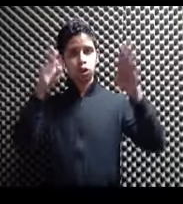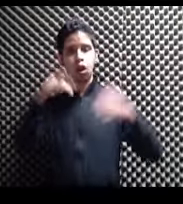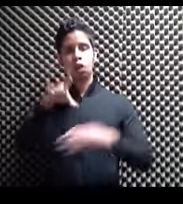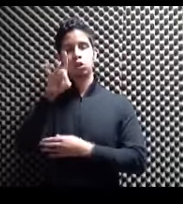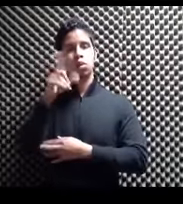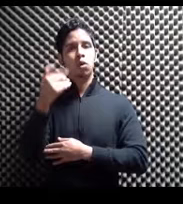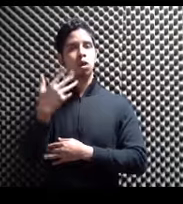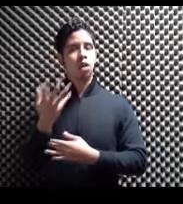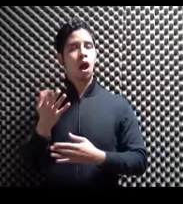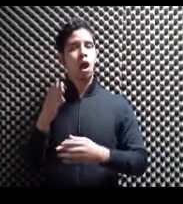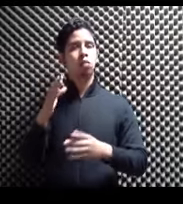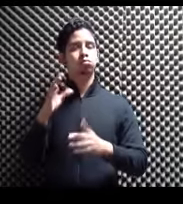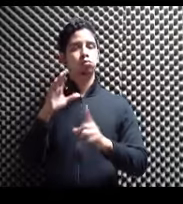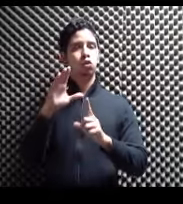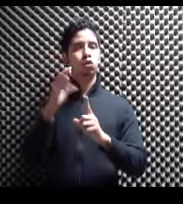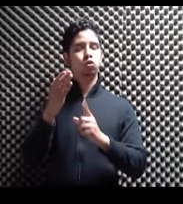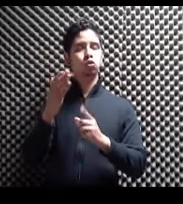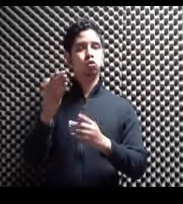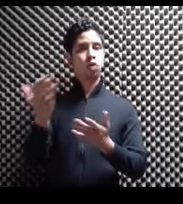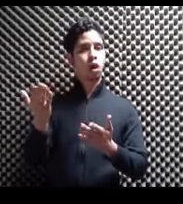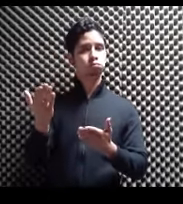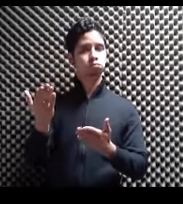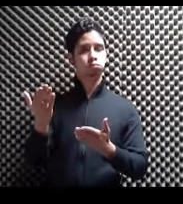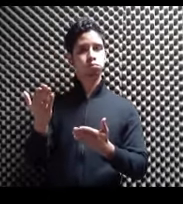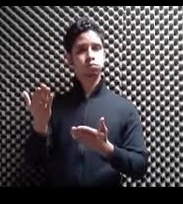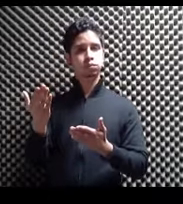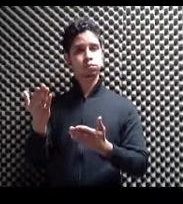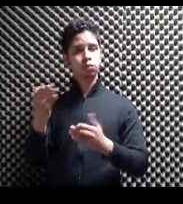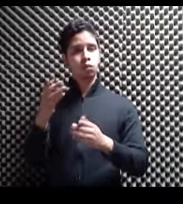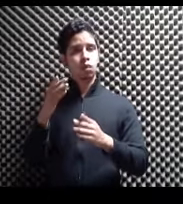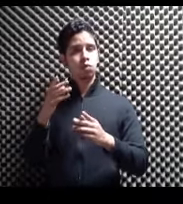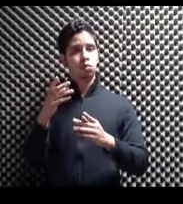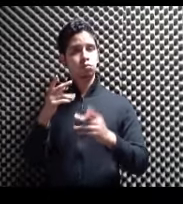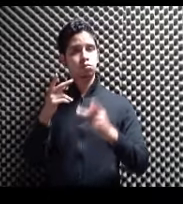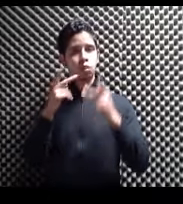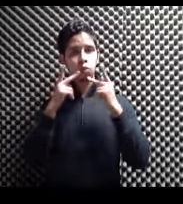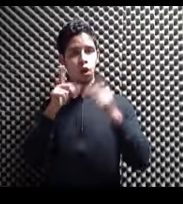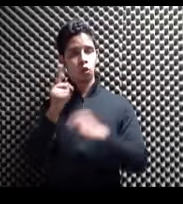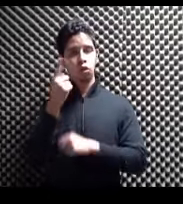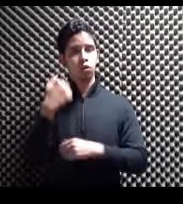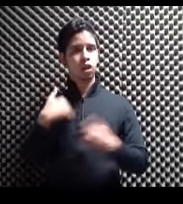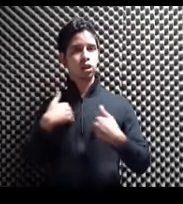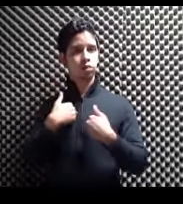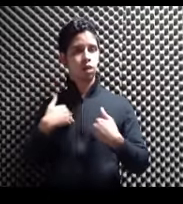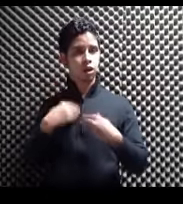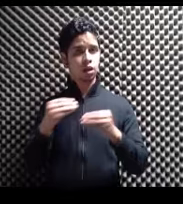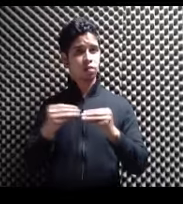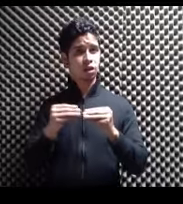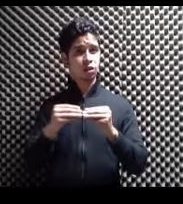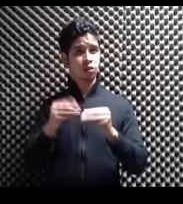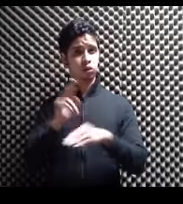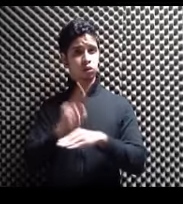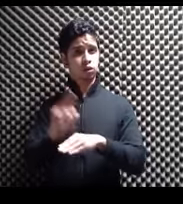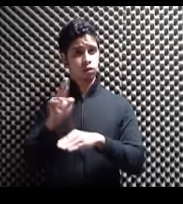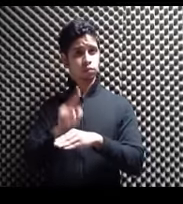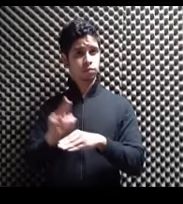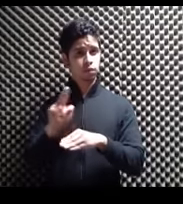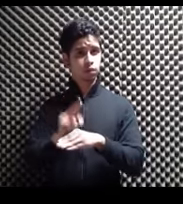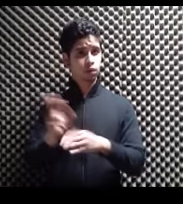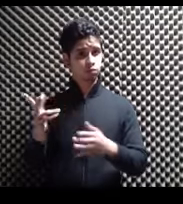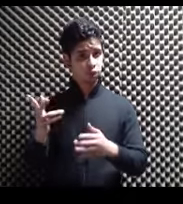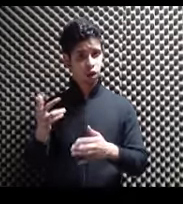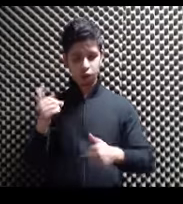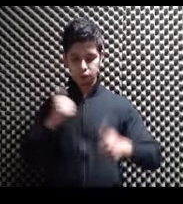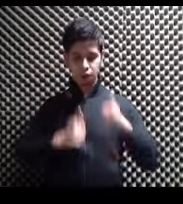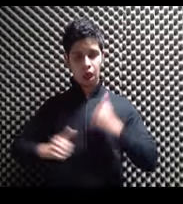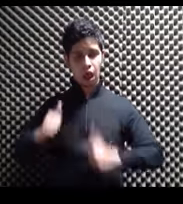musicales. Es uno de los animales que más se utilizan en obras de teatro,